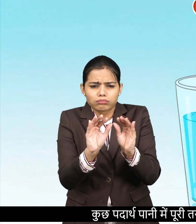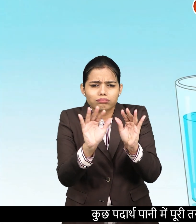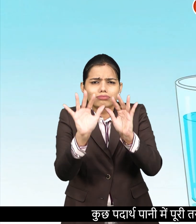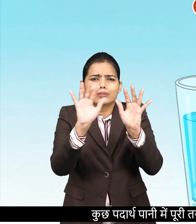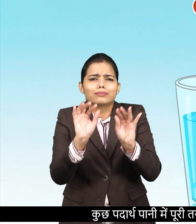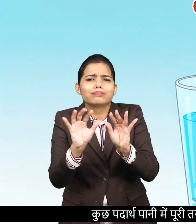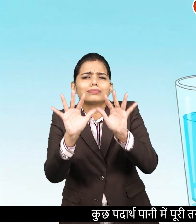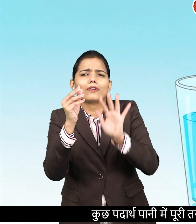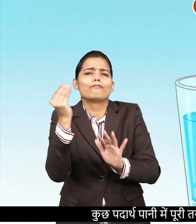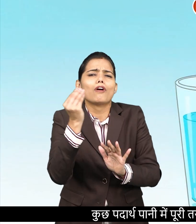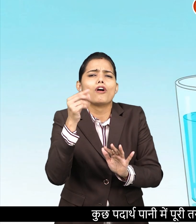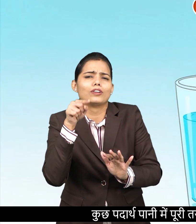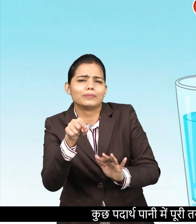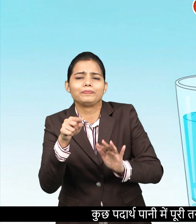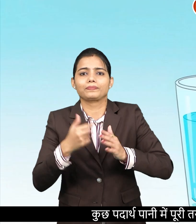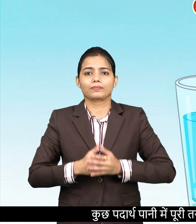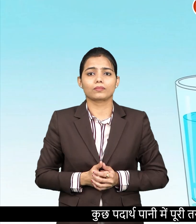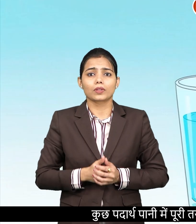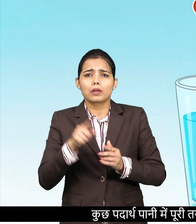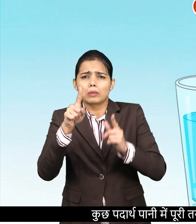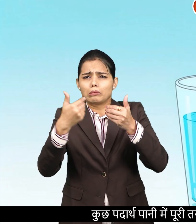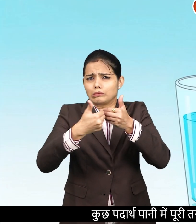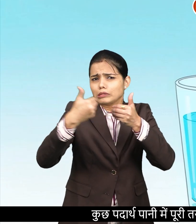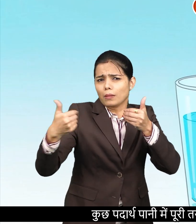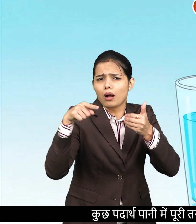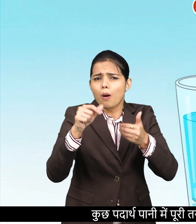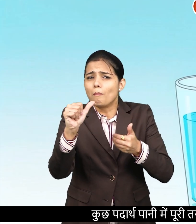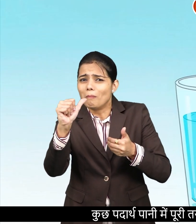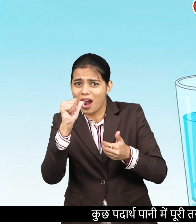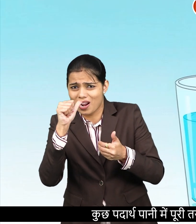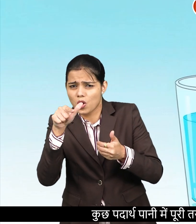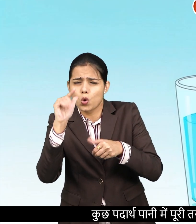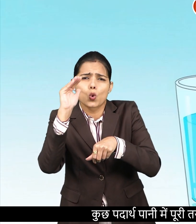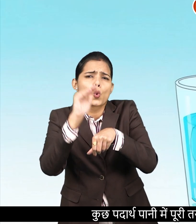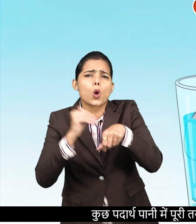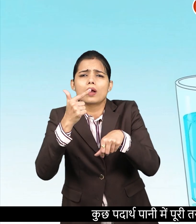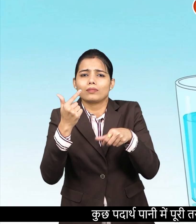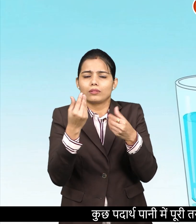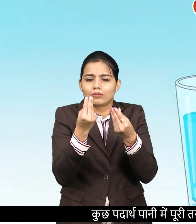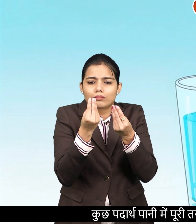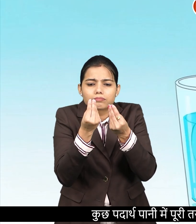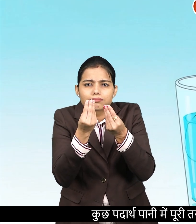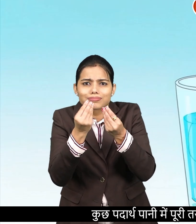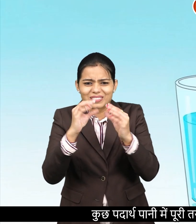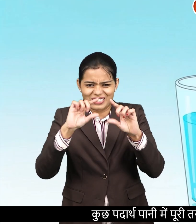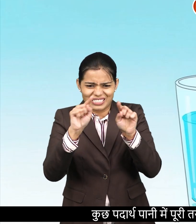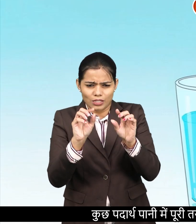कुछ पदार्थ पानी में पूरी तरह घुल जाते हैं, इन्हें विलेय पदार्थ सॉल्युबल सब्सटेंसेस कहते हैं।